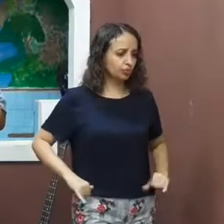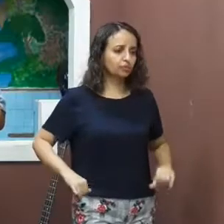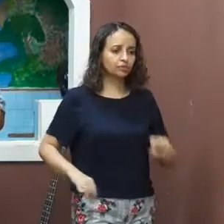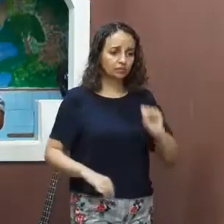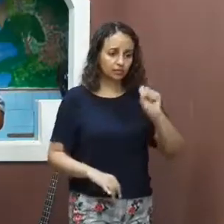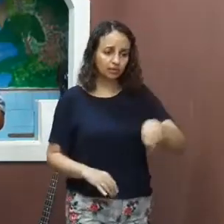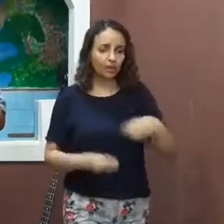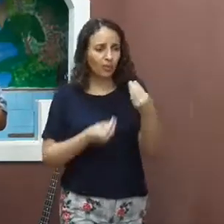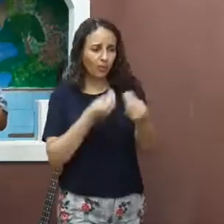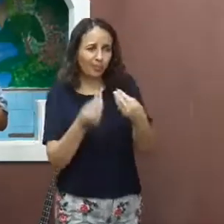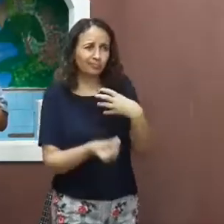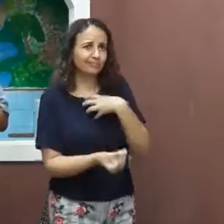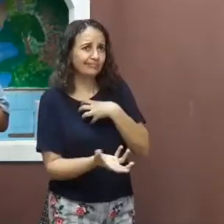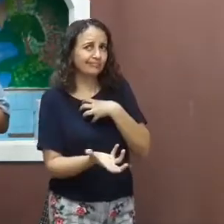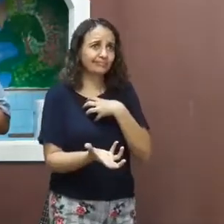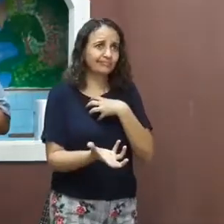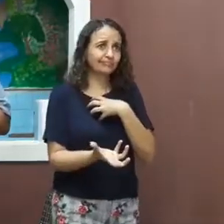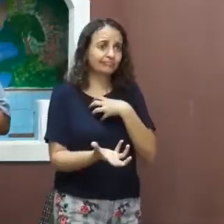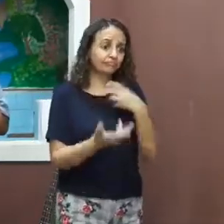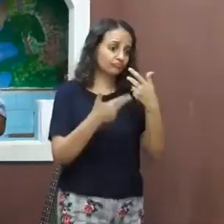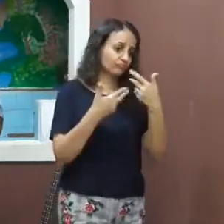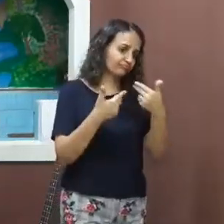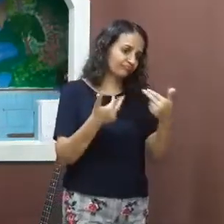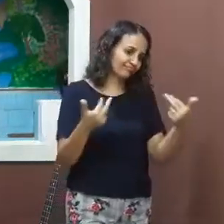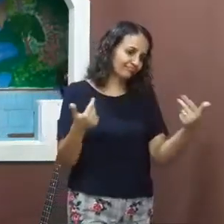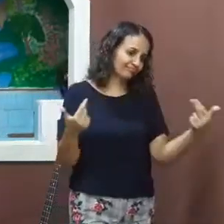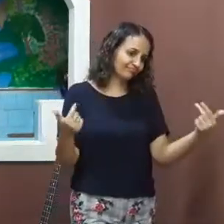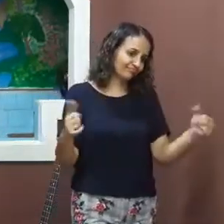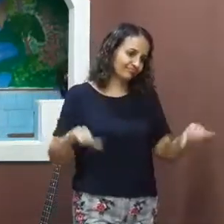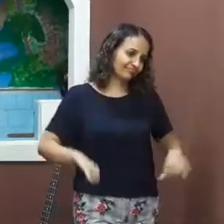De que jeito? Diversas